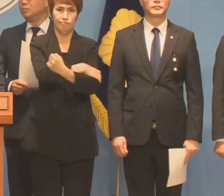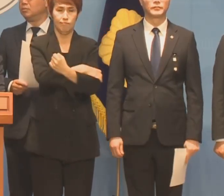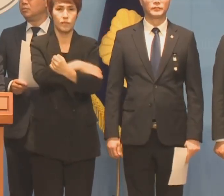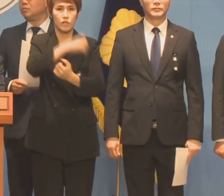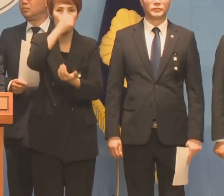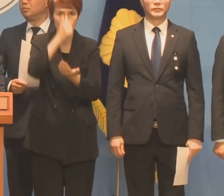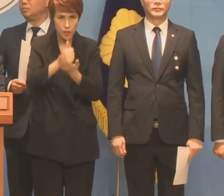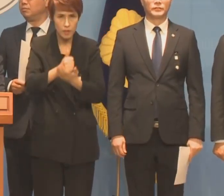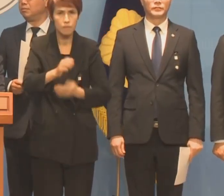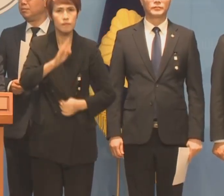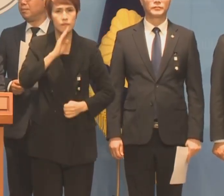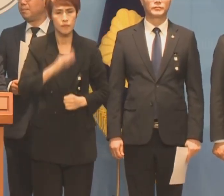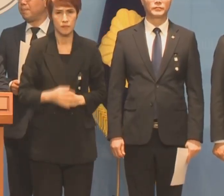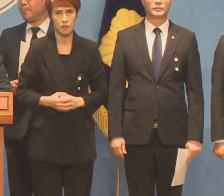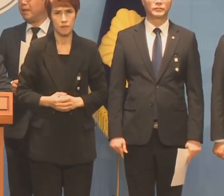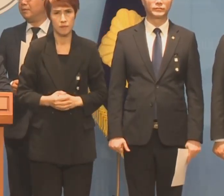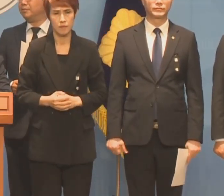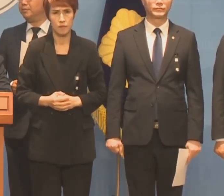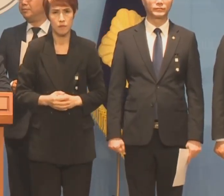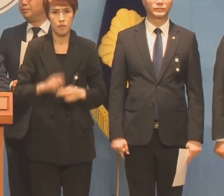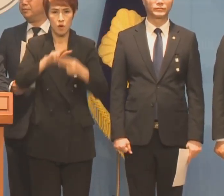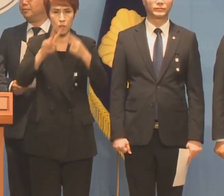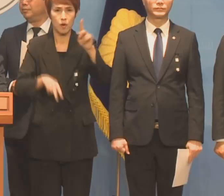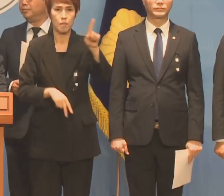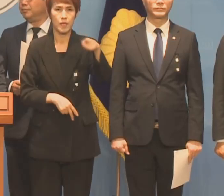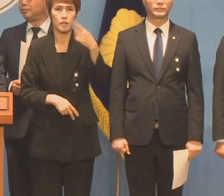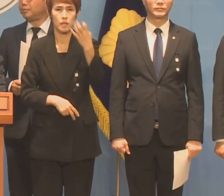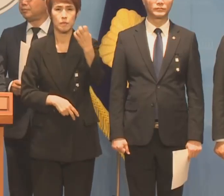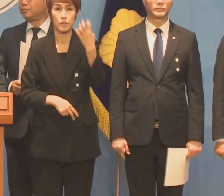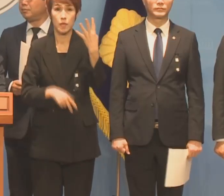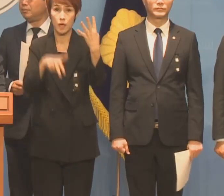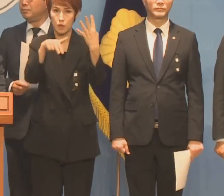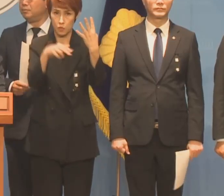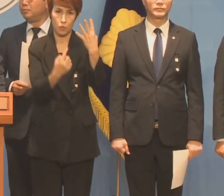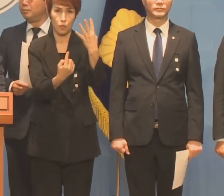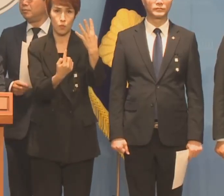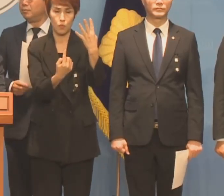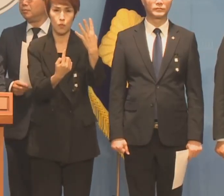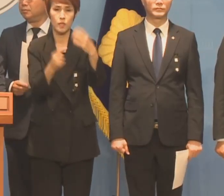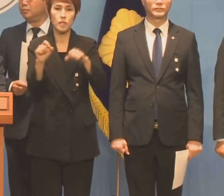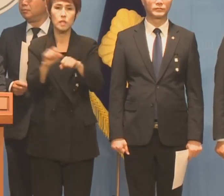직권남용죄에 해당됩니다. 그리고 형법 제144조